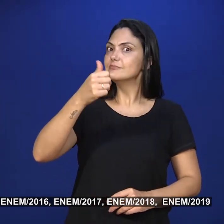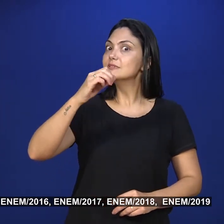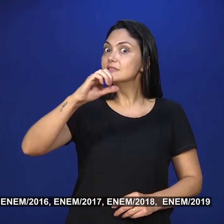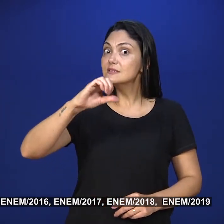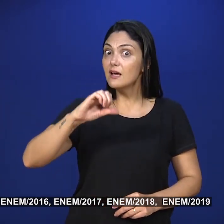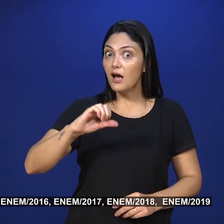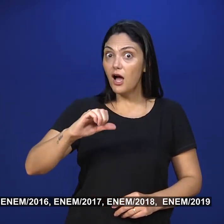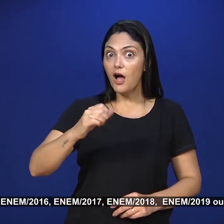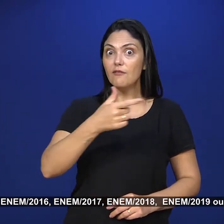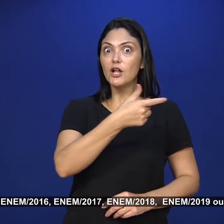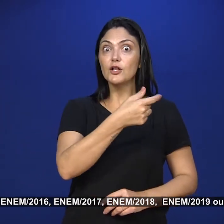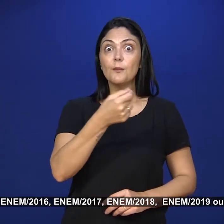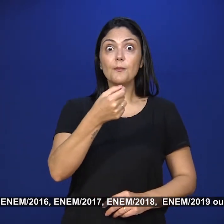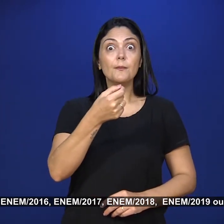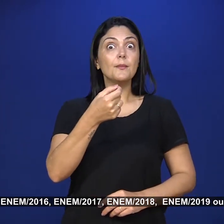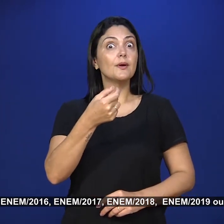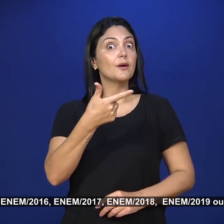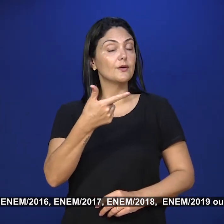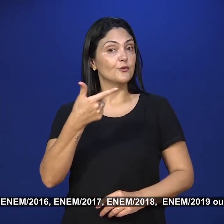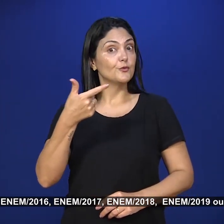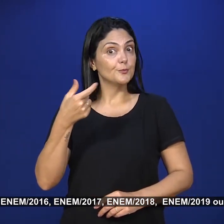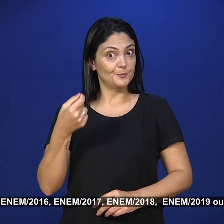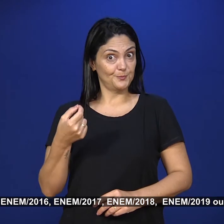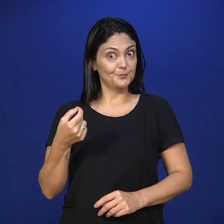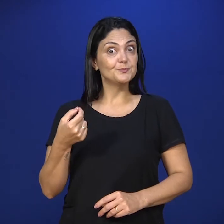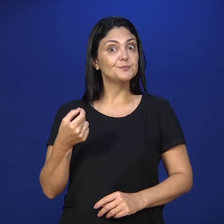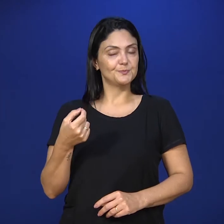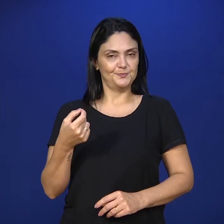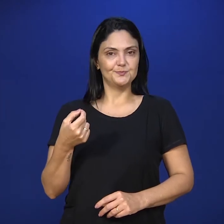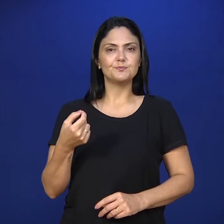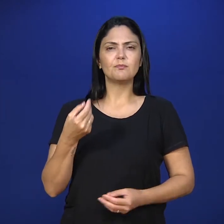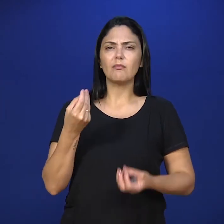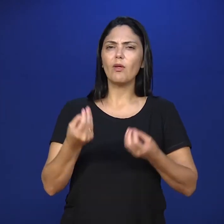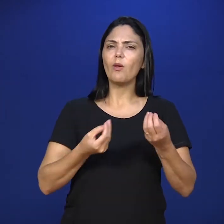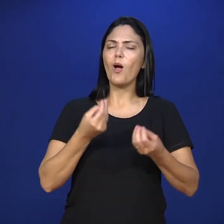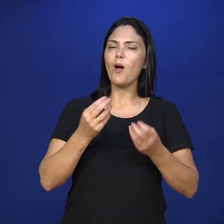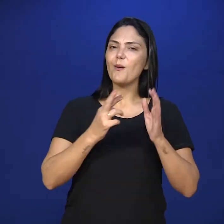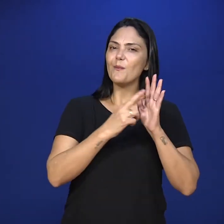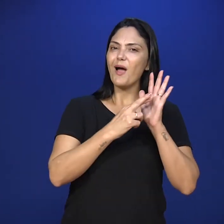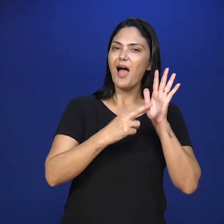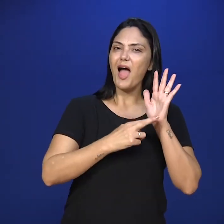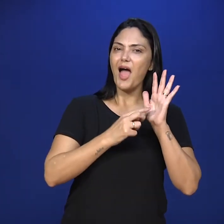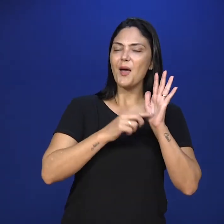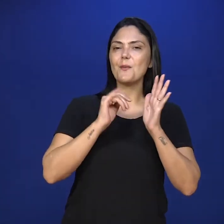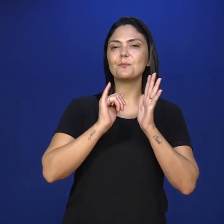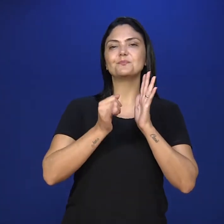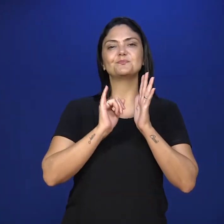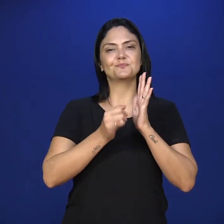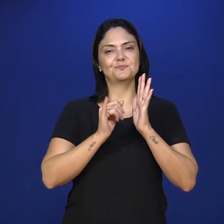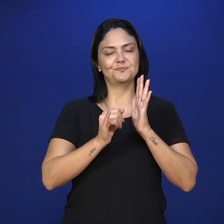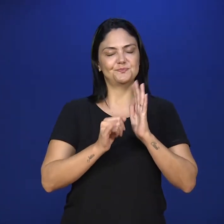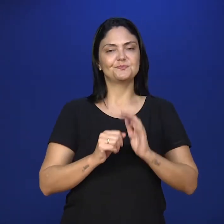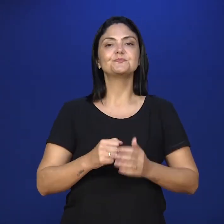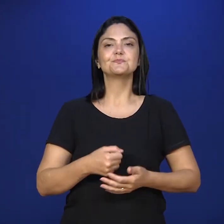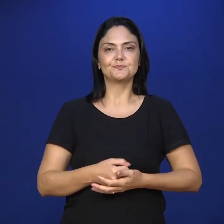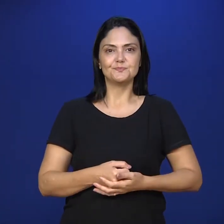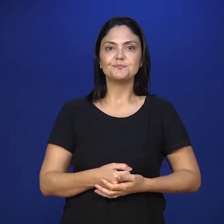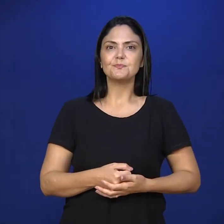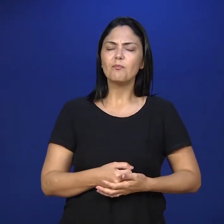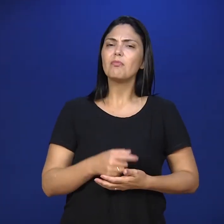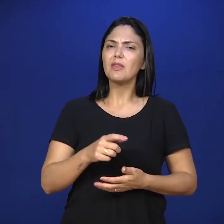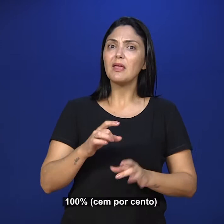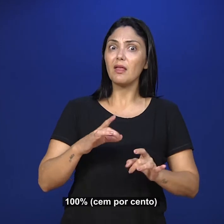Enem 2019 ou Enem 2020, conforme regras deste edital. 2.